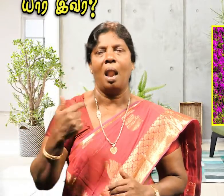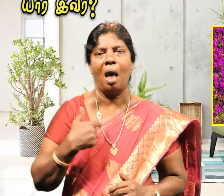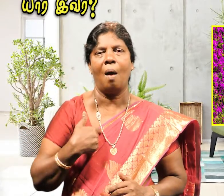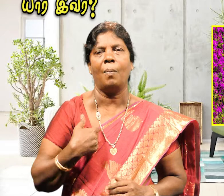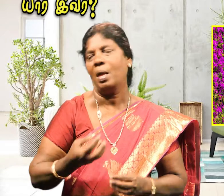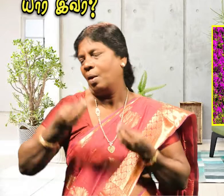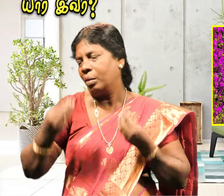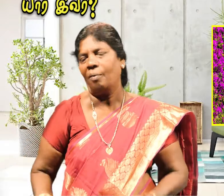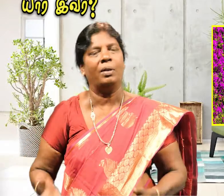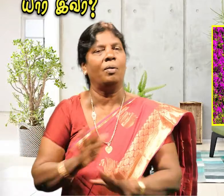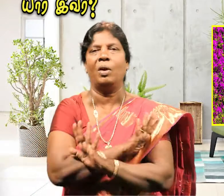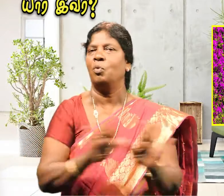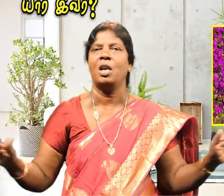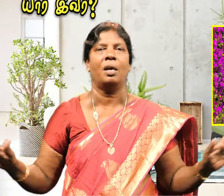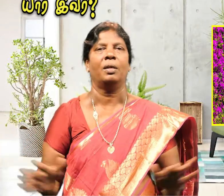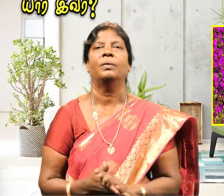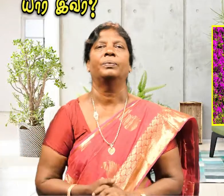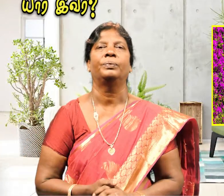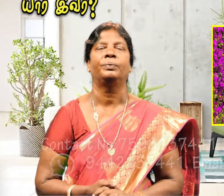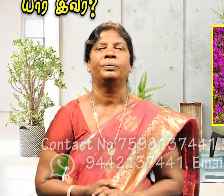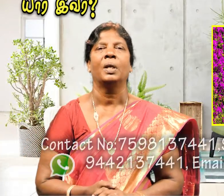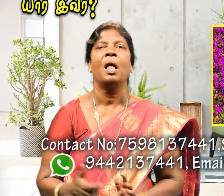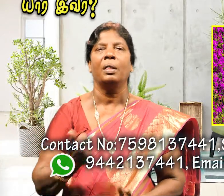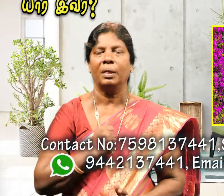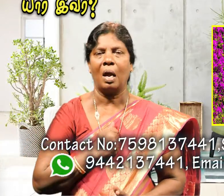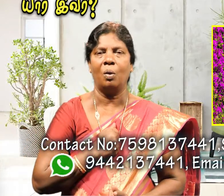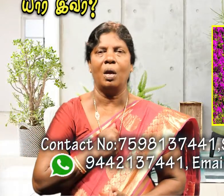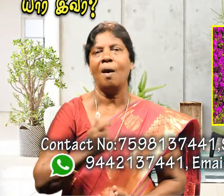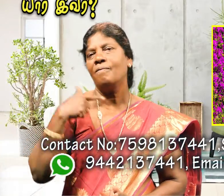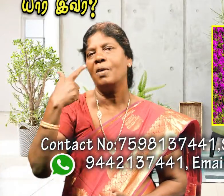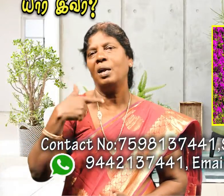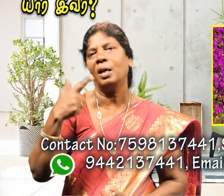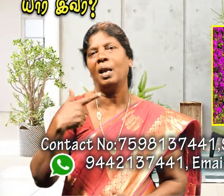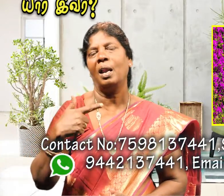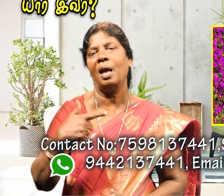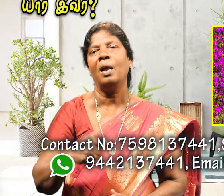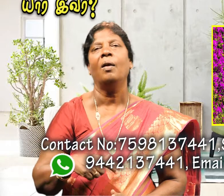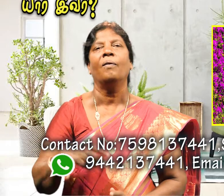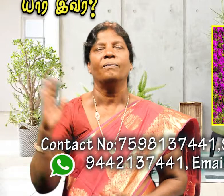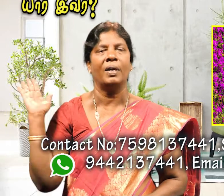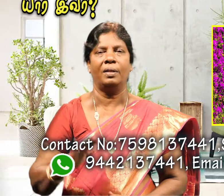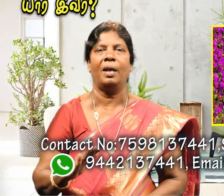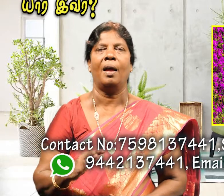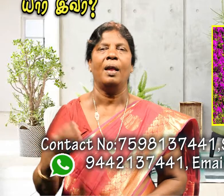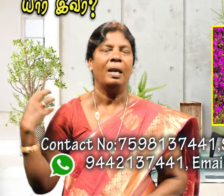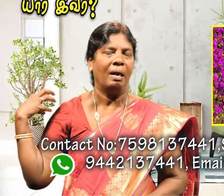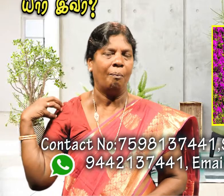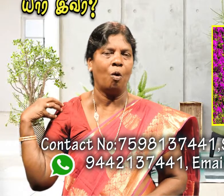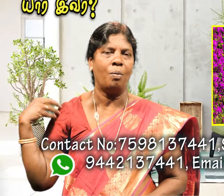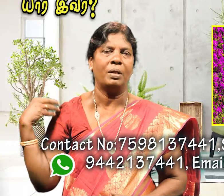இருப்பதை நாம் தவிர்த்து விட முடியாது. தன்னுடைய வாழ்க்கையில் வந்த